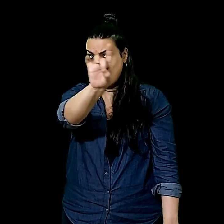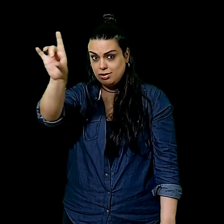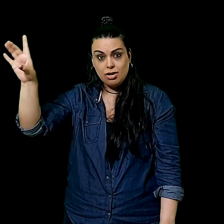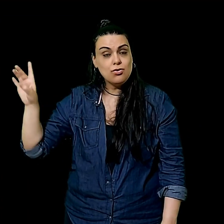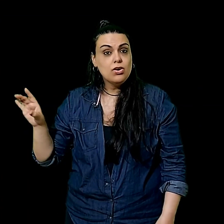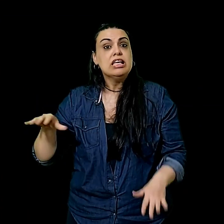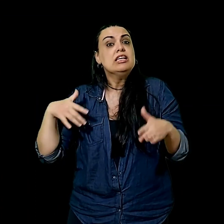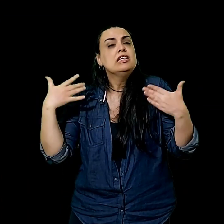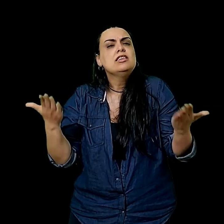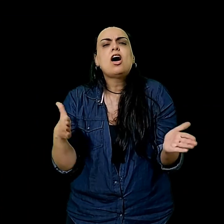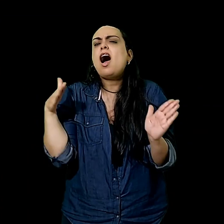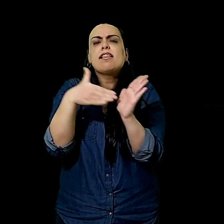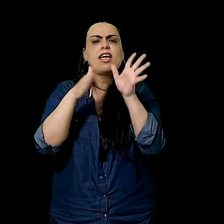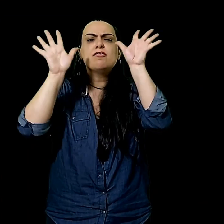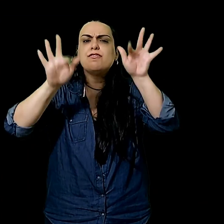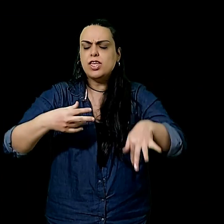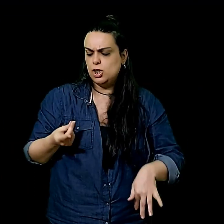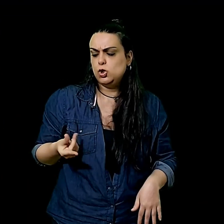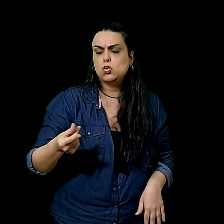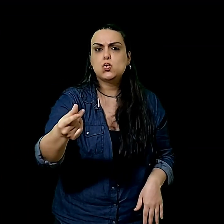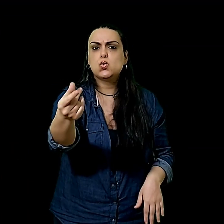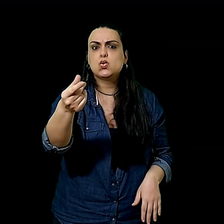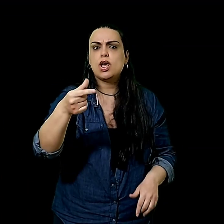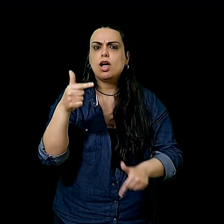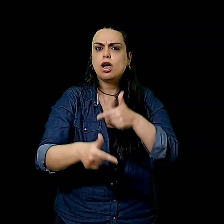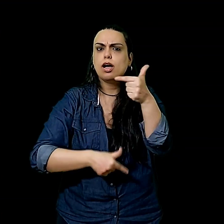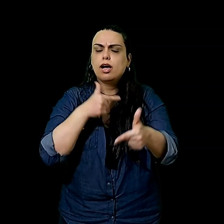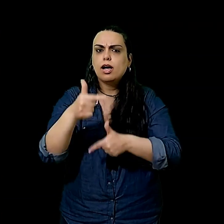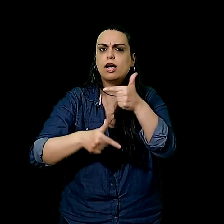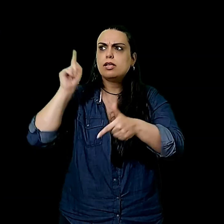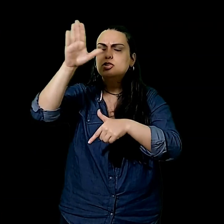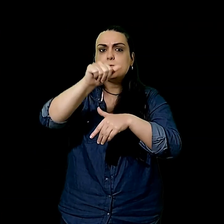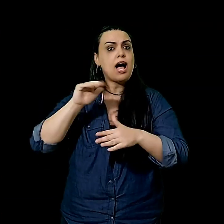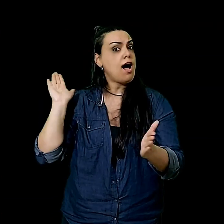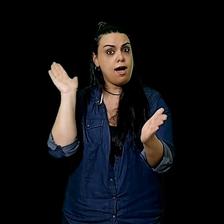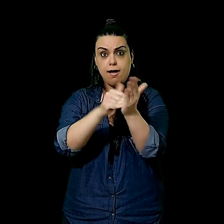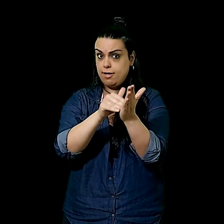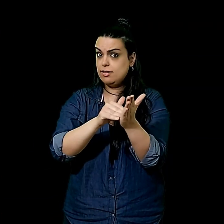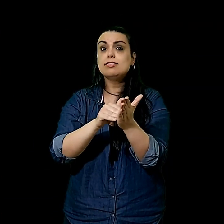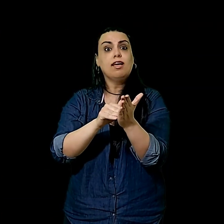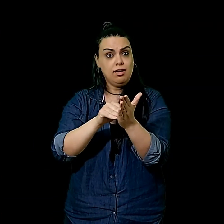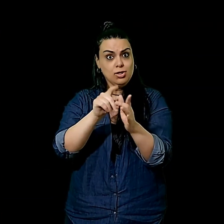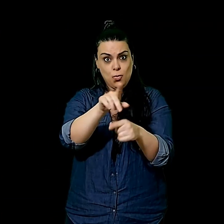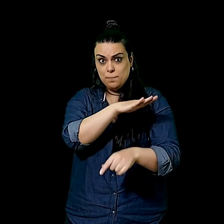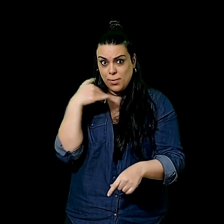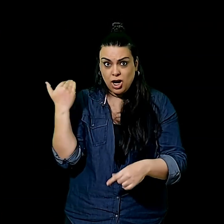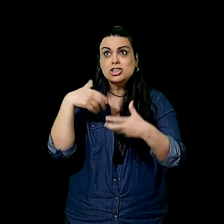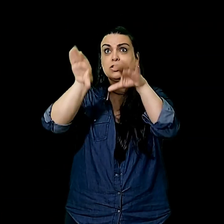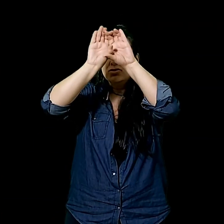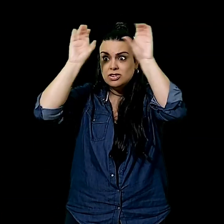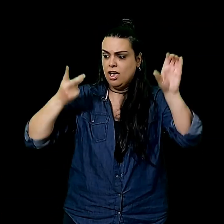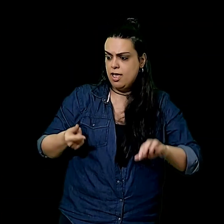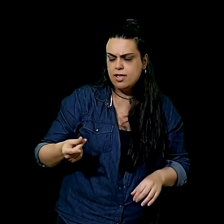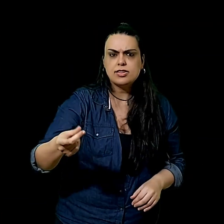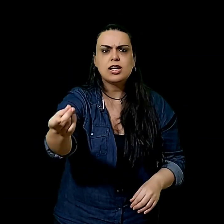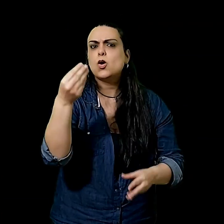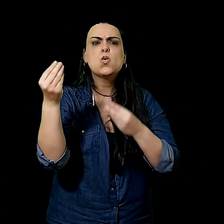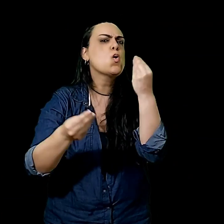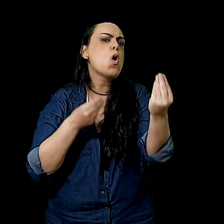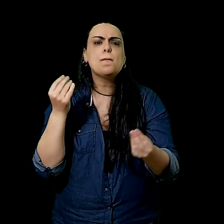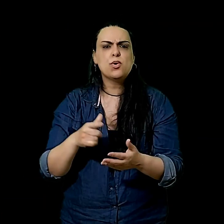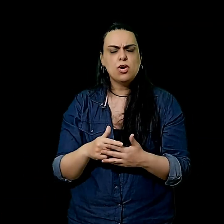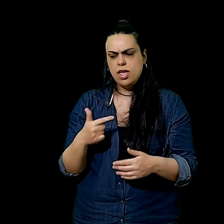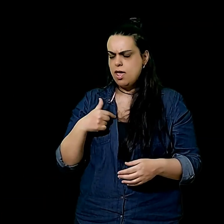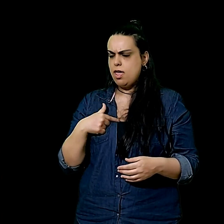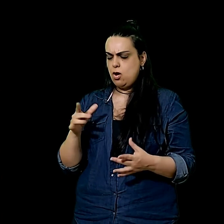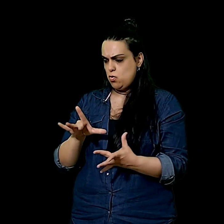vai a durabilidade da chamada? Ela continua até depois da nossa morte. Através de quê, Camila? Eu